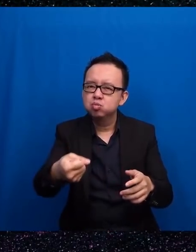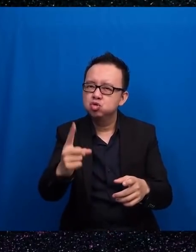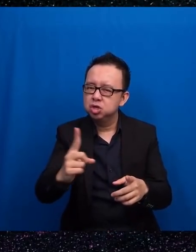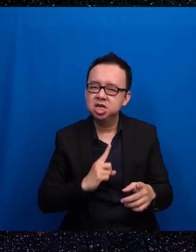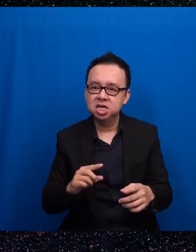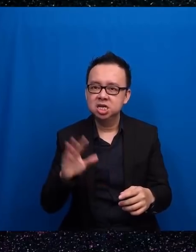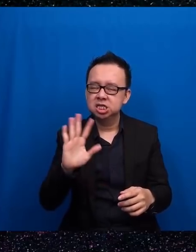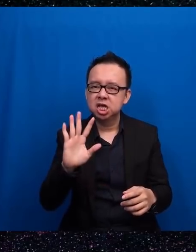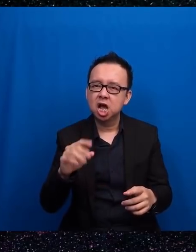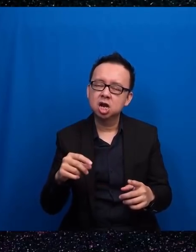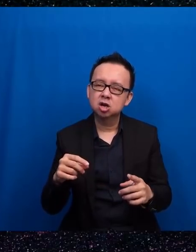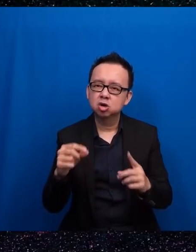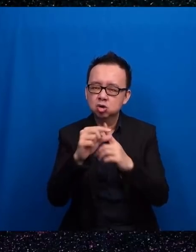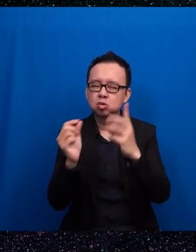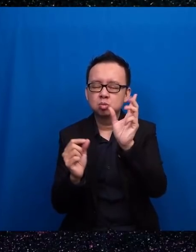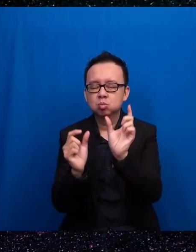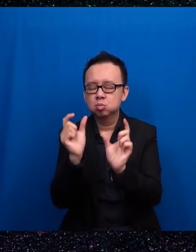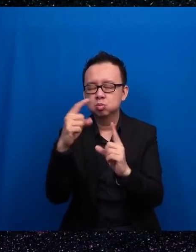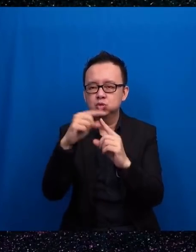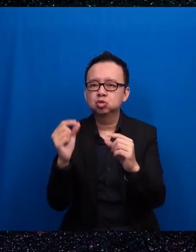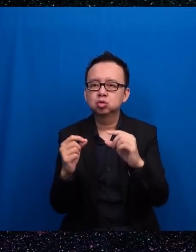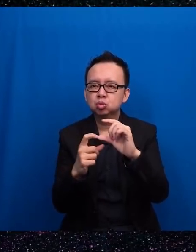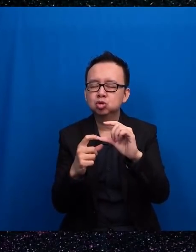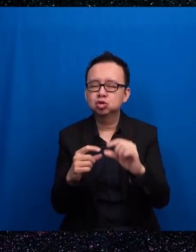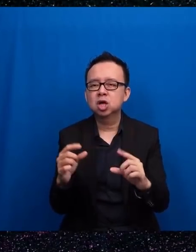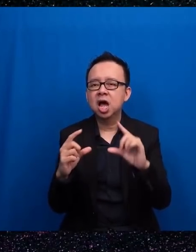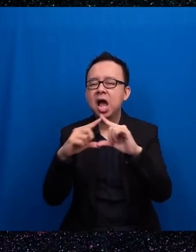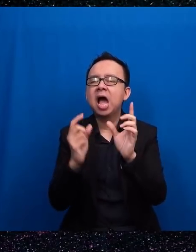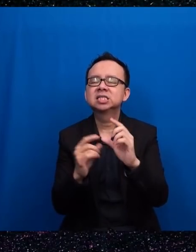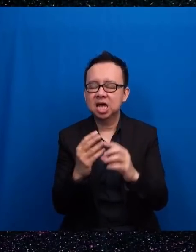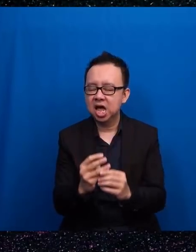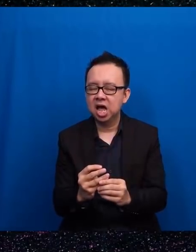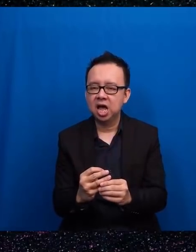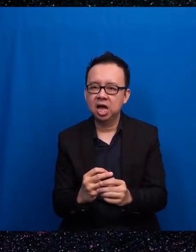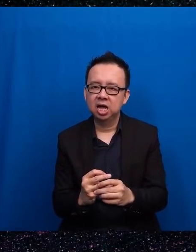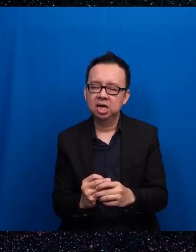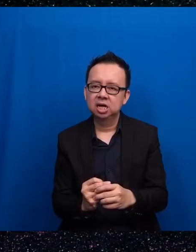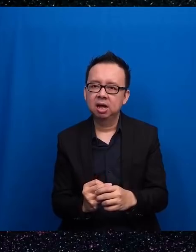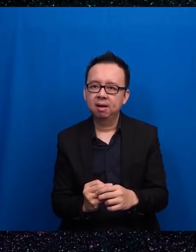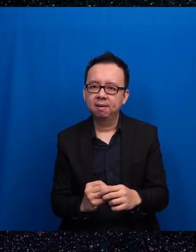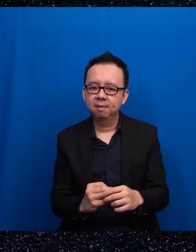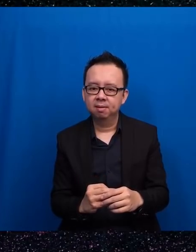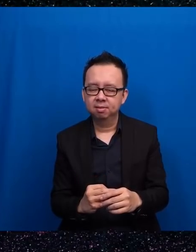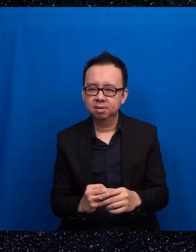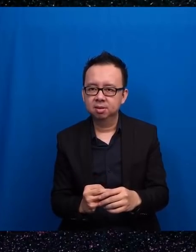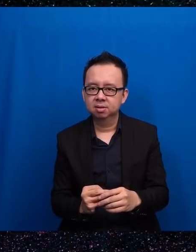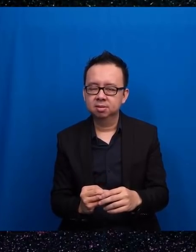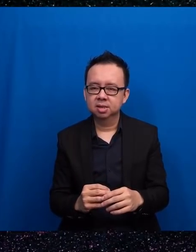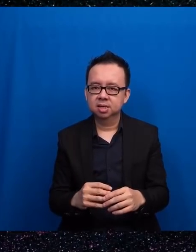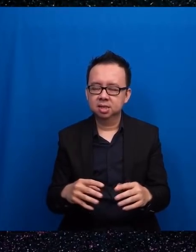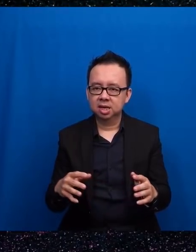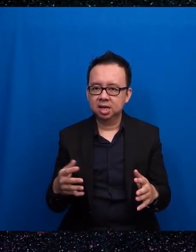Please jangan tawar hati. Masa ini akan berlalu, badai ini akan berlalu. Kita semua akan bangkit. Kasih tepuk tangan untuk Tuhan Yesus.